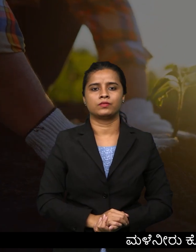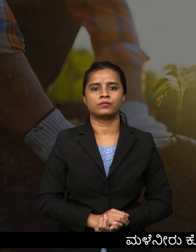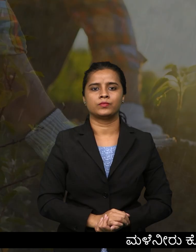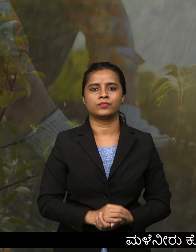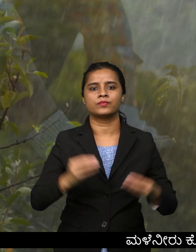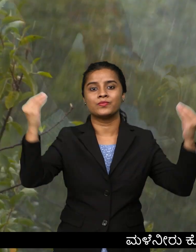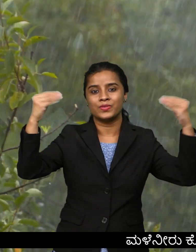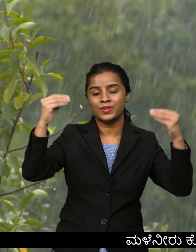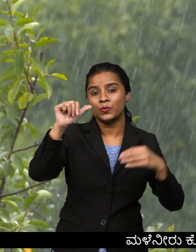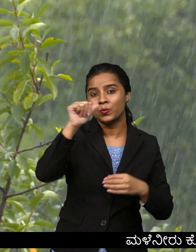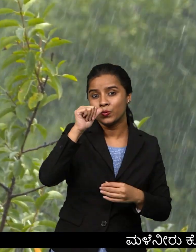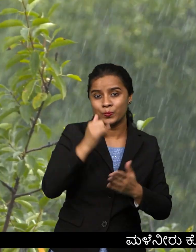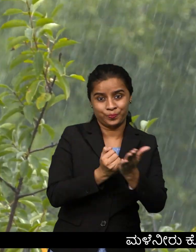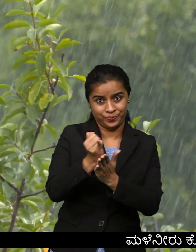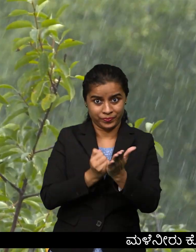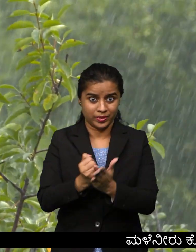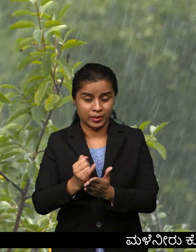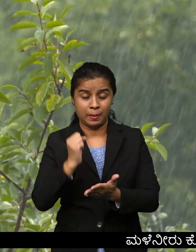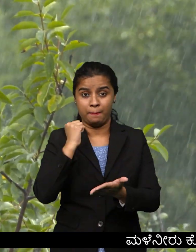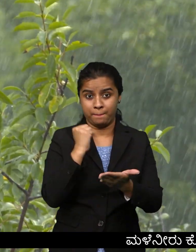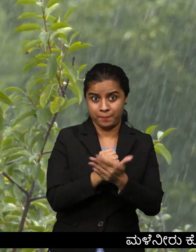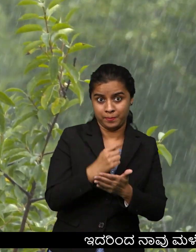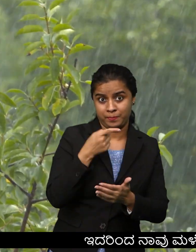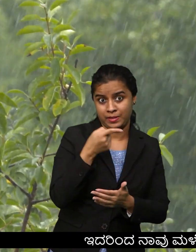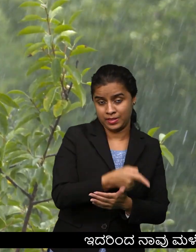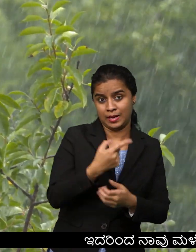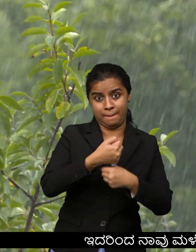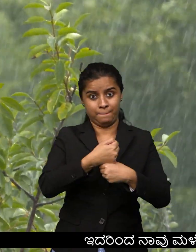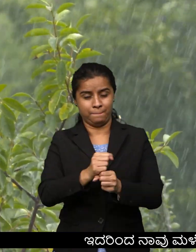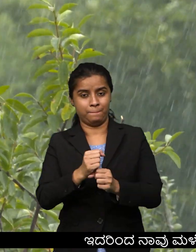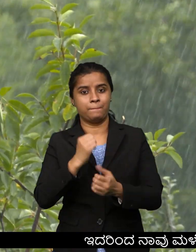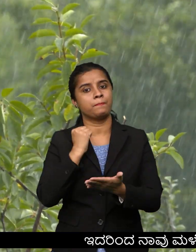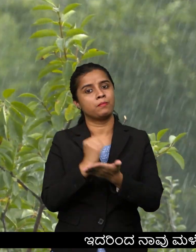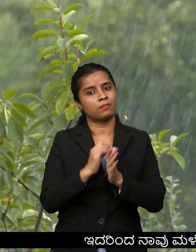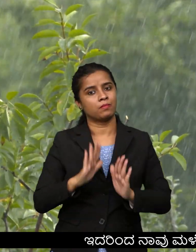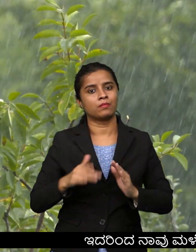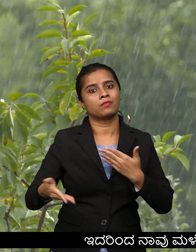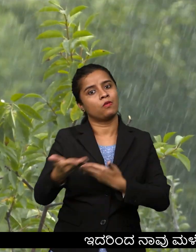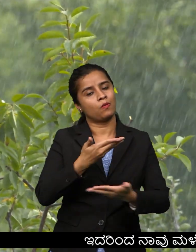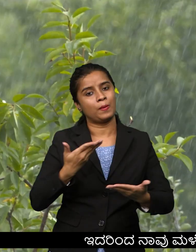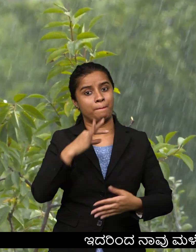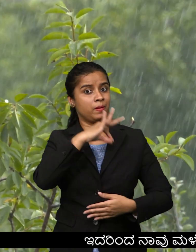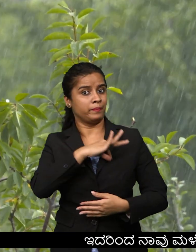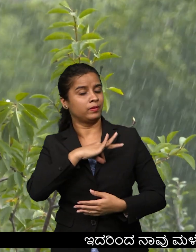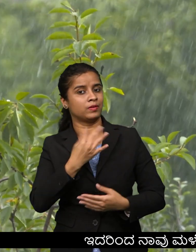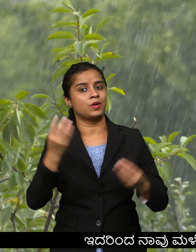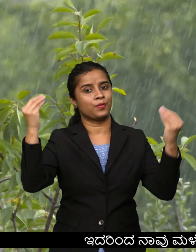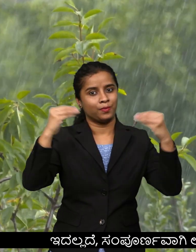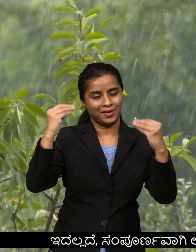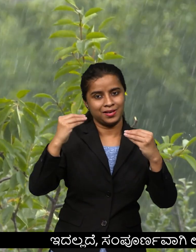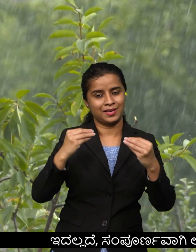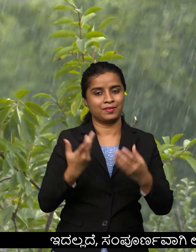ಮಳೆ ನೀರು ಕೊಯ್ಲು ಕಡ್ಡಾಯಗೊಳಿಸಬೇಕು. ಇದರಿಂದ ನಾವು ಮಳೆಯಿಂದ ಪ್ರಯೋಜನ